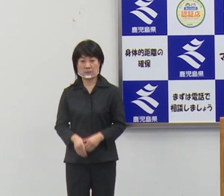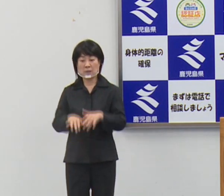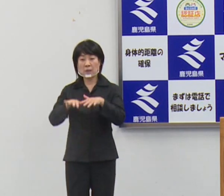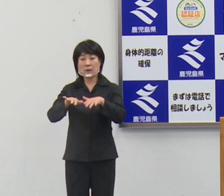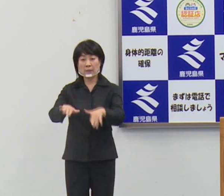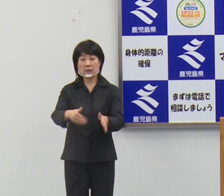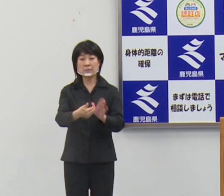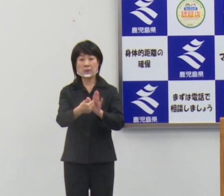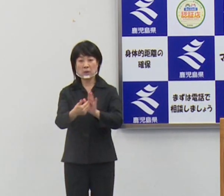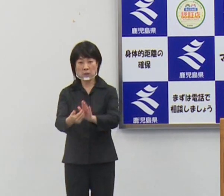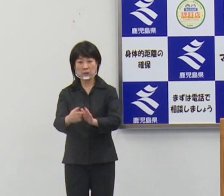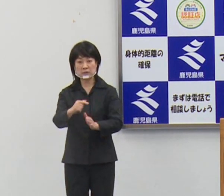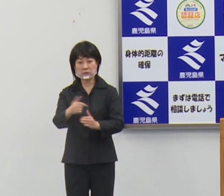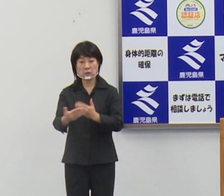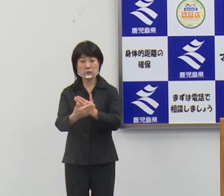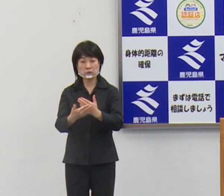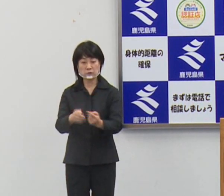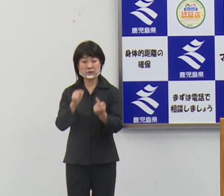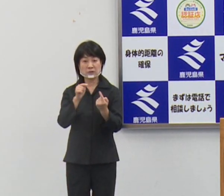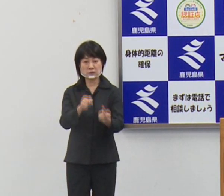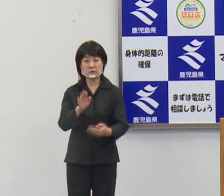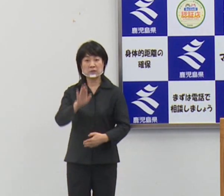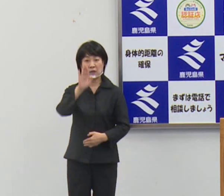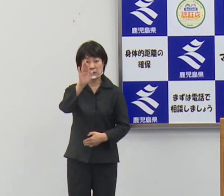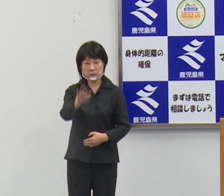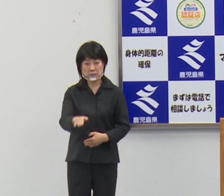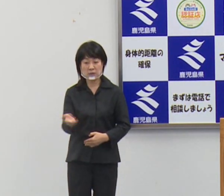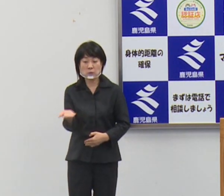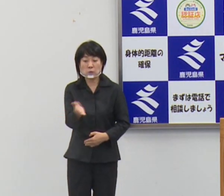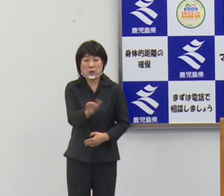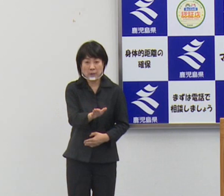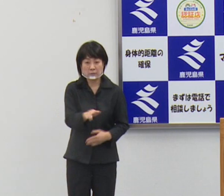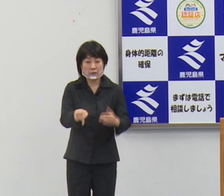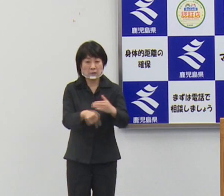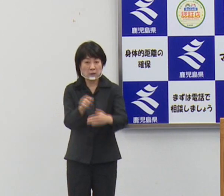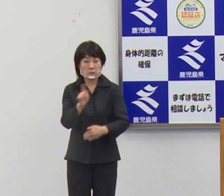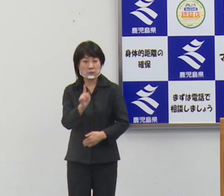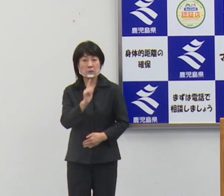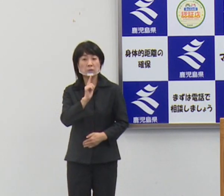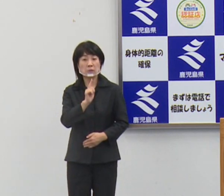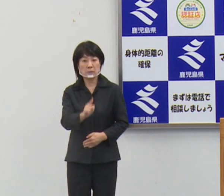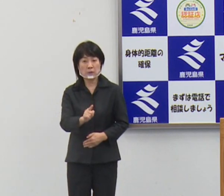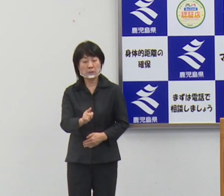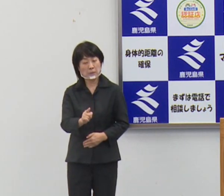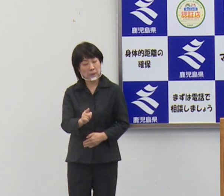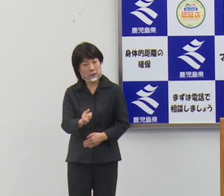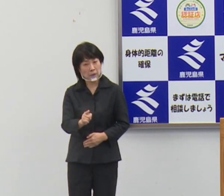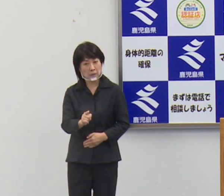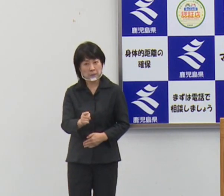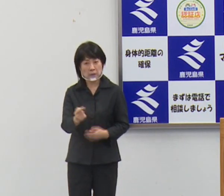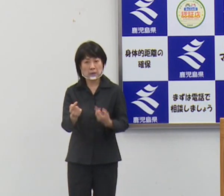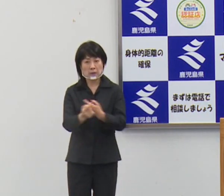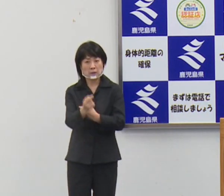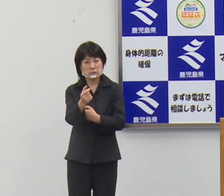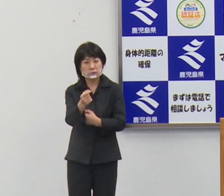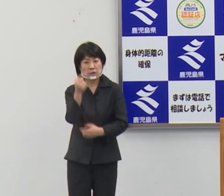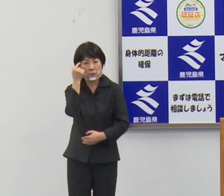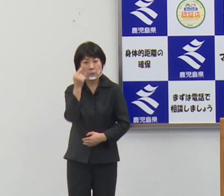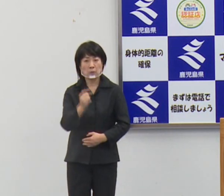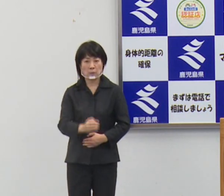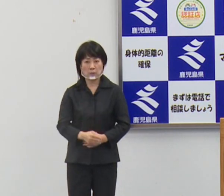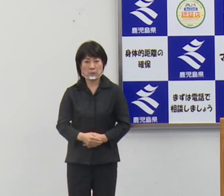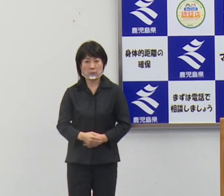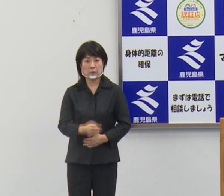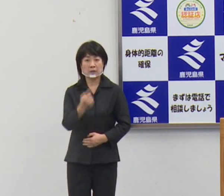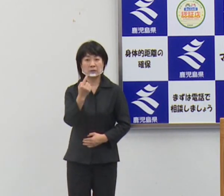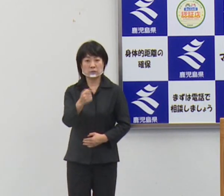止と重点措置の後にですね、加わったというのはそう大きく変わる部分はないと思いますけれども、一